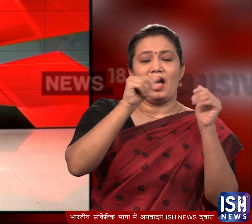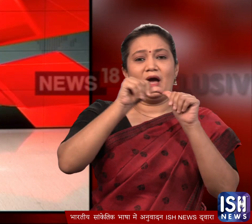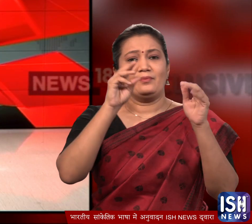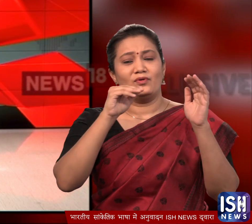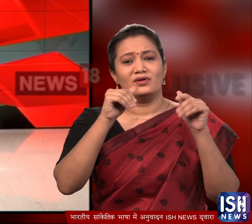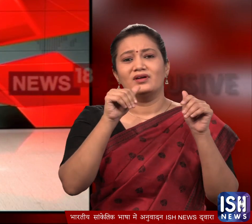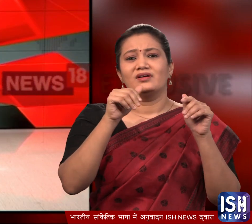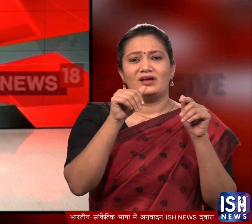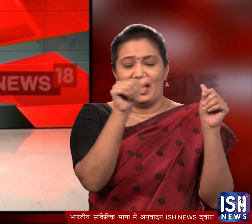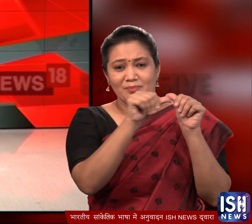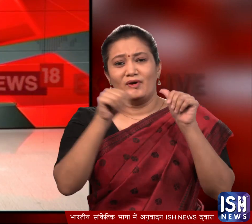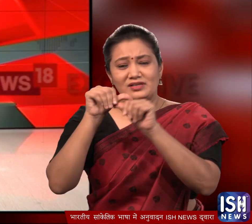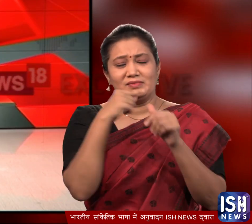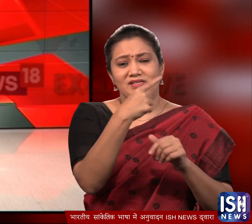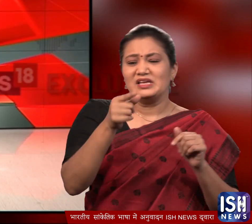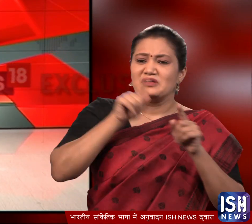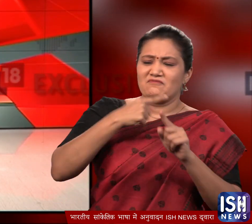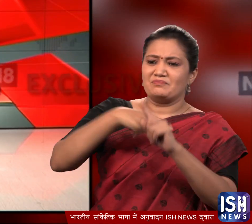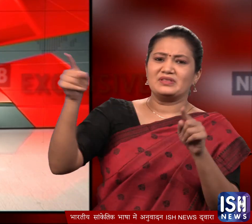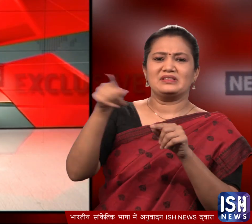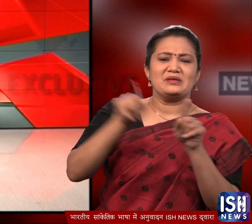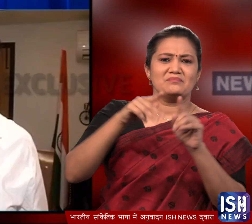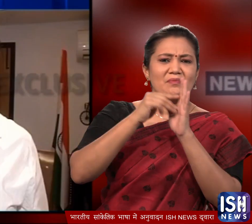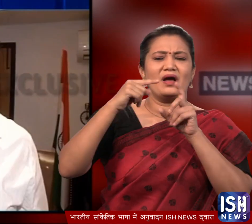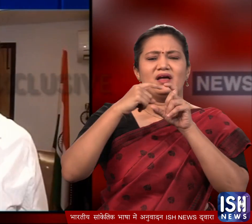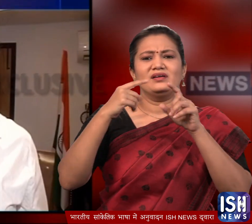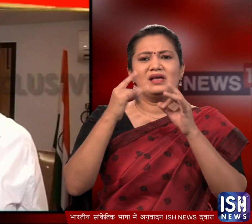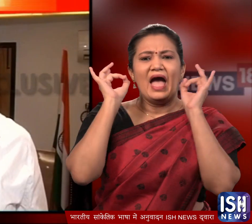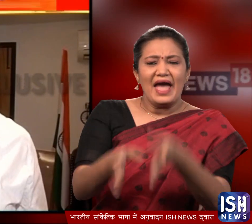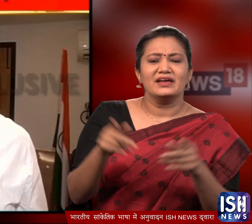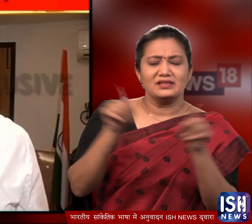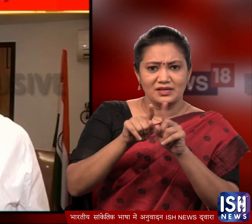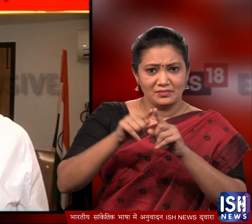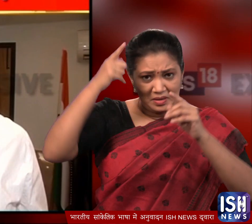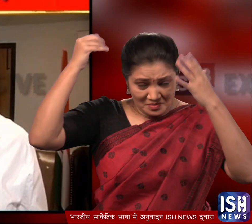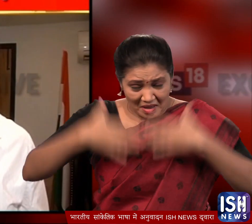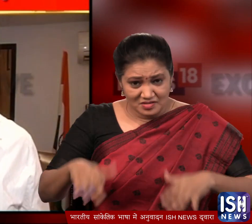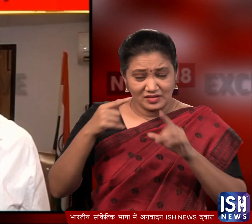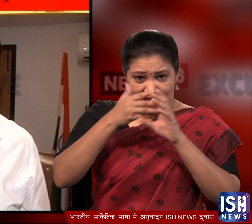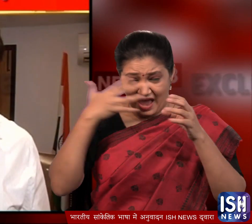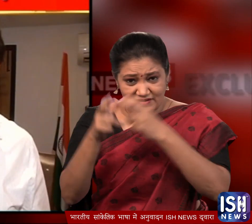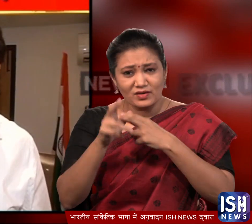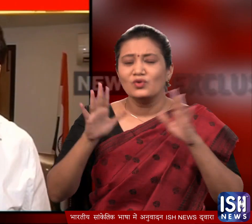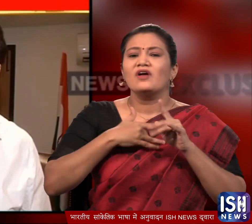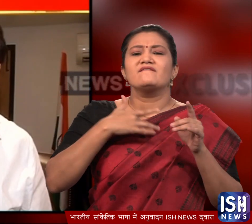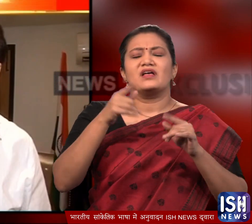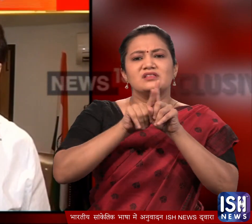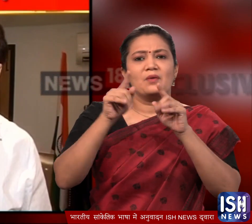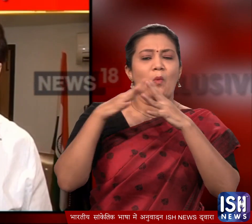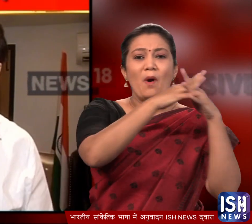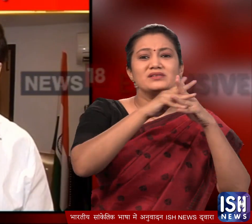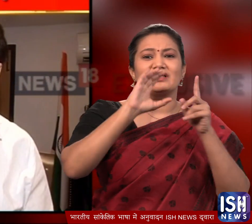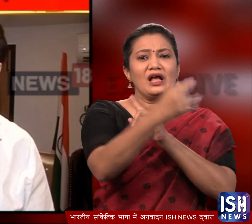के नेता अबू आजमी ने इसे नफरत की राजनीति ठहरा दिया। क्या उस बुर्का पहनने से कोई आतंकवाद बढ़ रहा है? ये सब सिर्फ